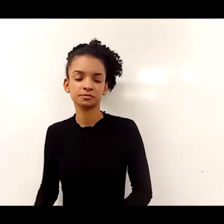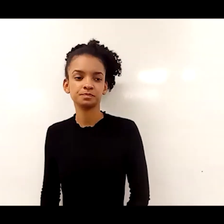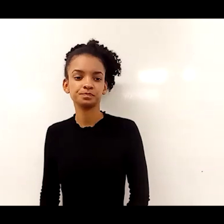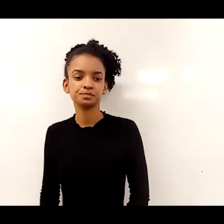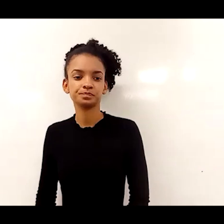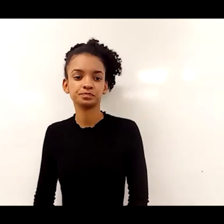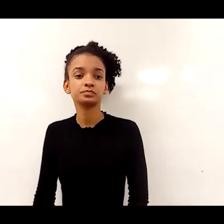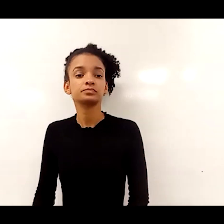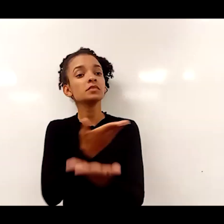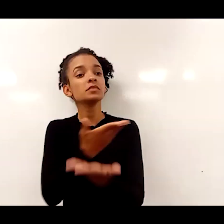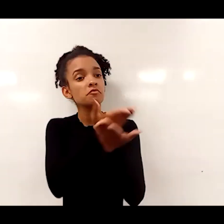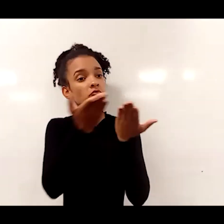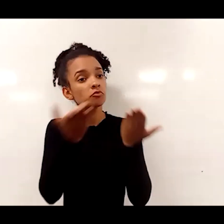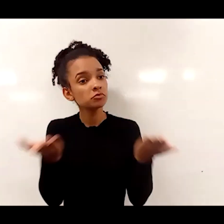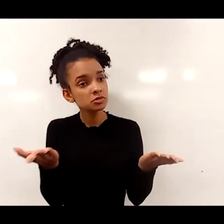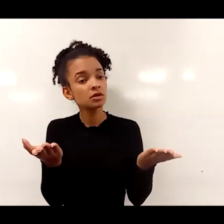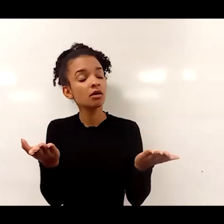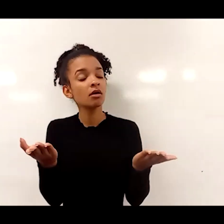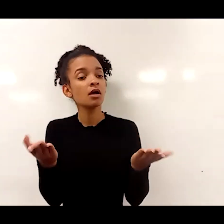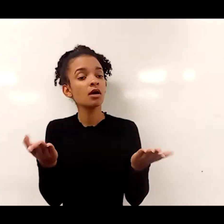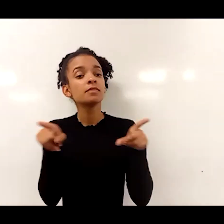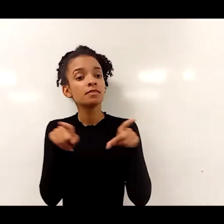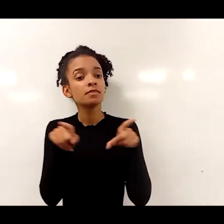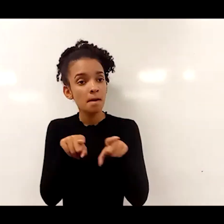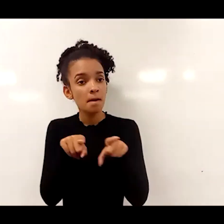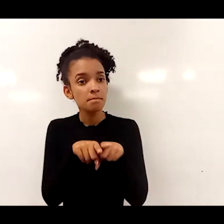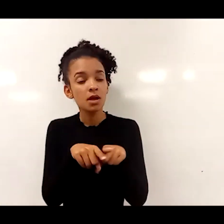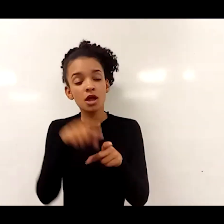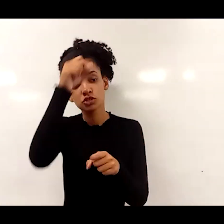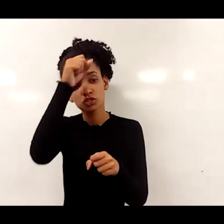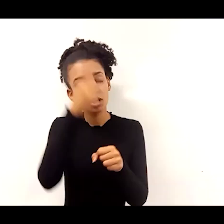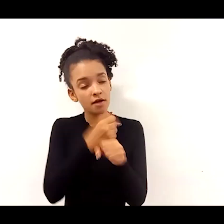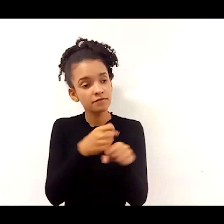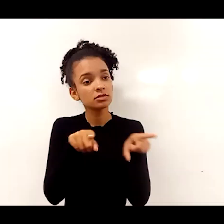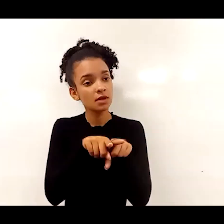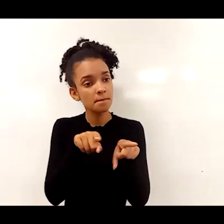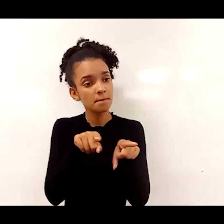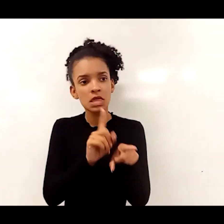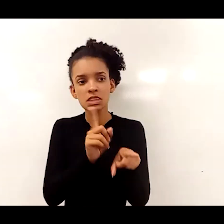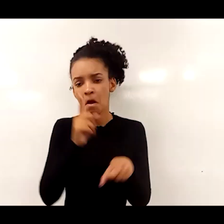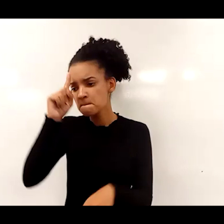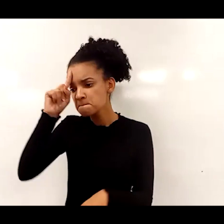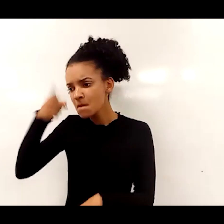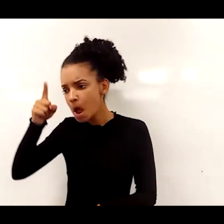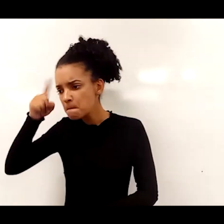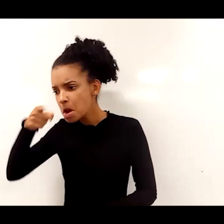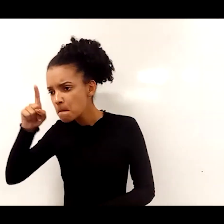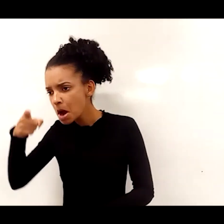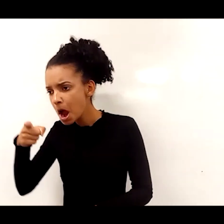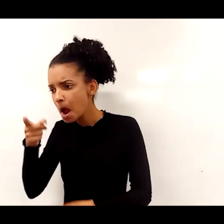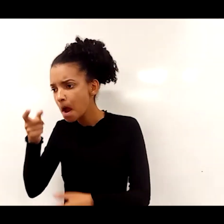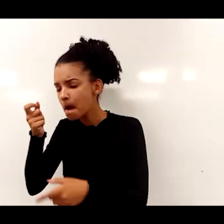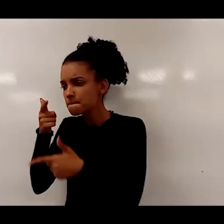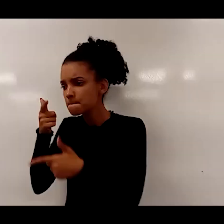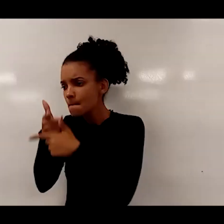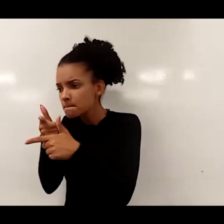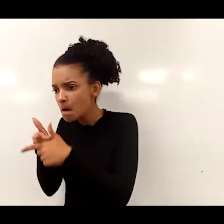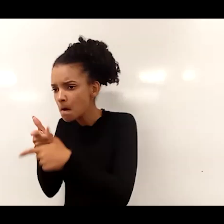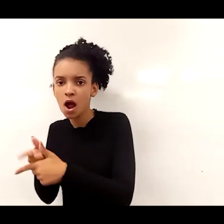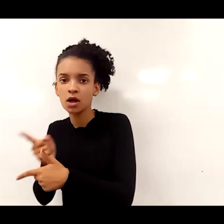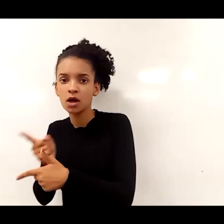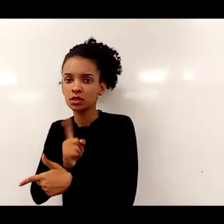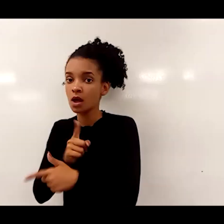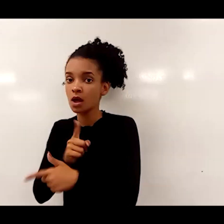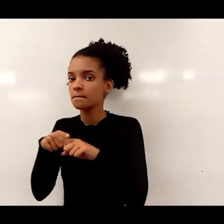modo, procedei para com eles, deixando as ameaças, sabendo que o Senhor, tanto deles como o vosso, está nos céus, e que